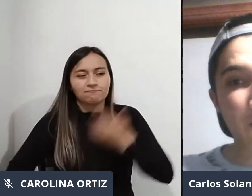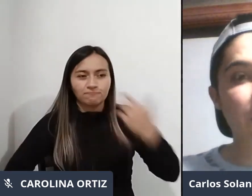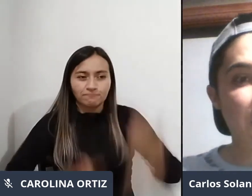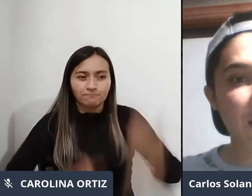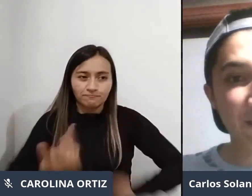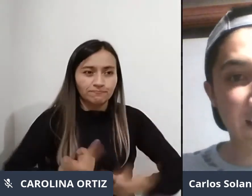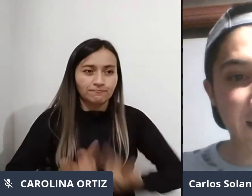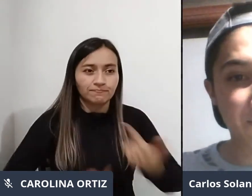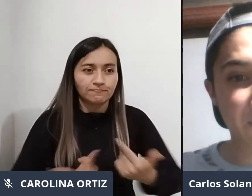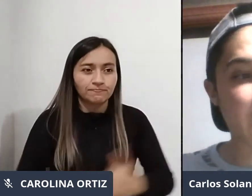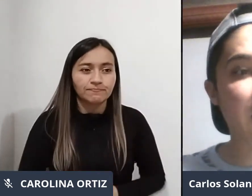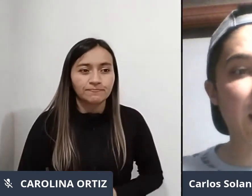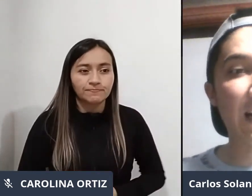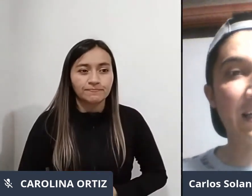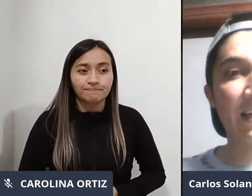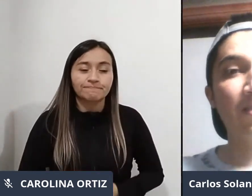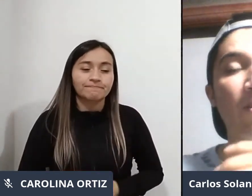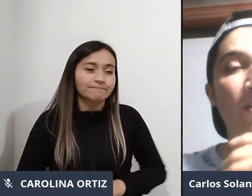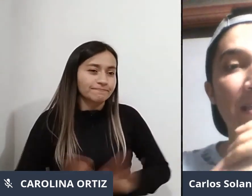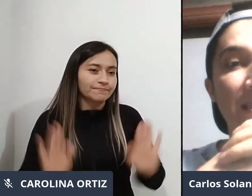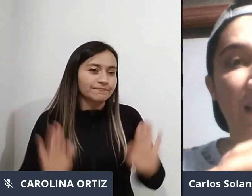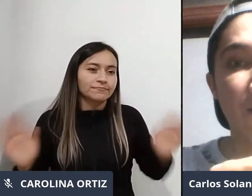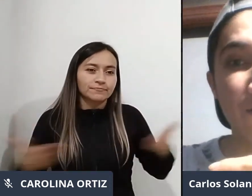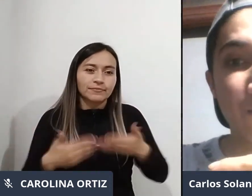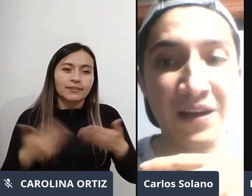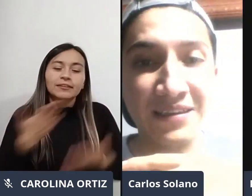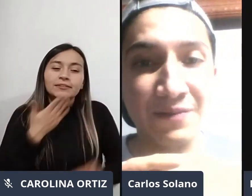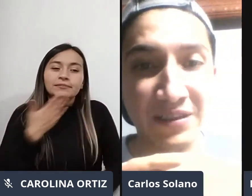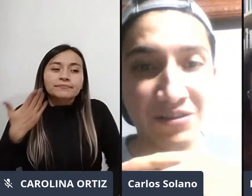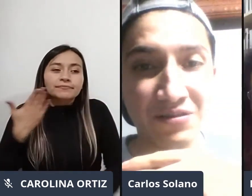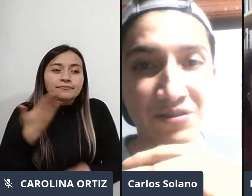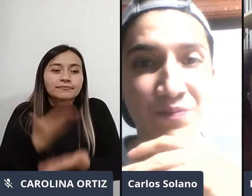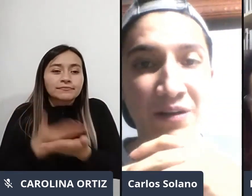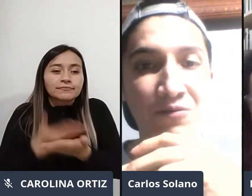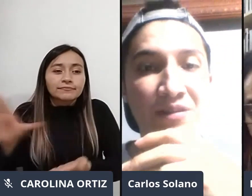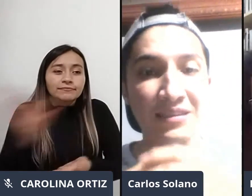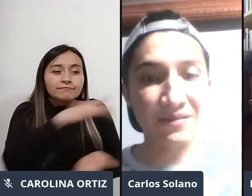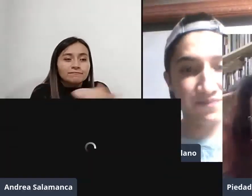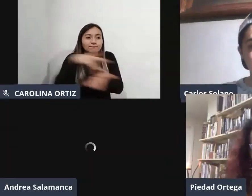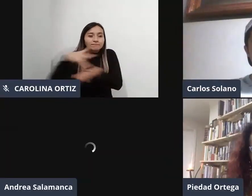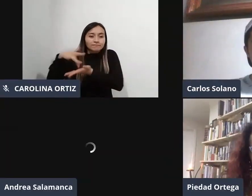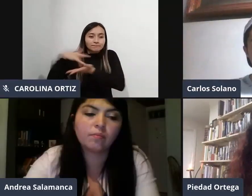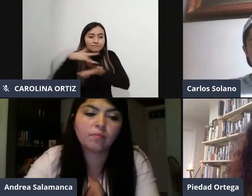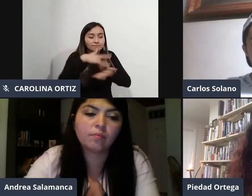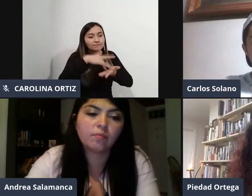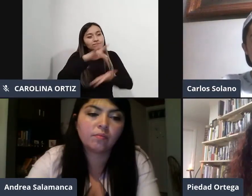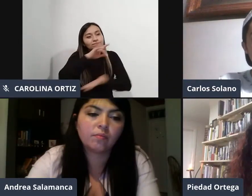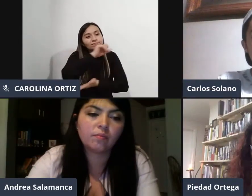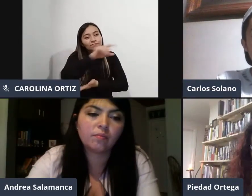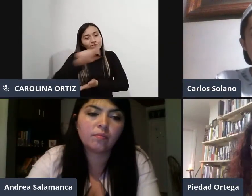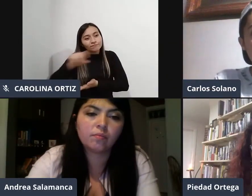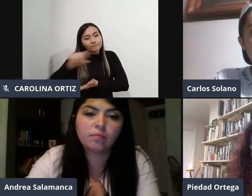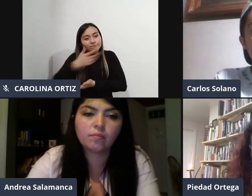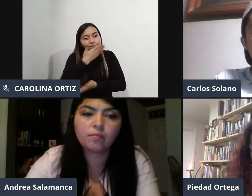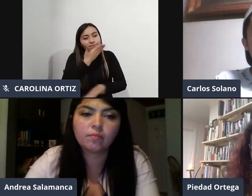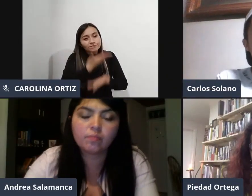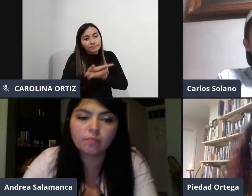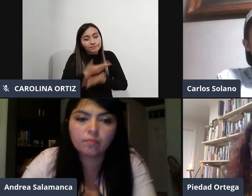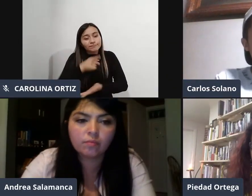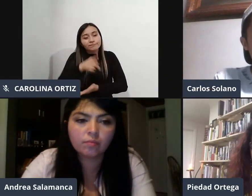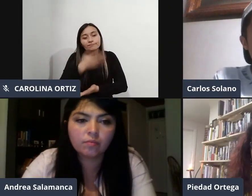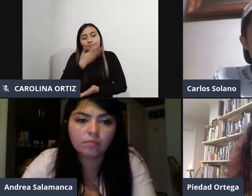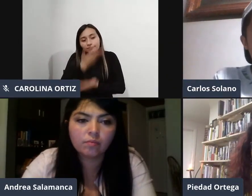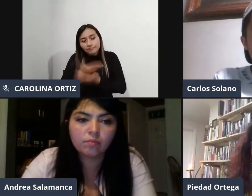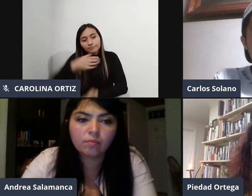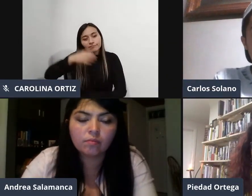Entonces, con eso quiero cerrar. Quiero agradecer a todas, a toda su participación, sus preguntas. Quiero agradecer a la profesora